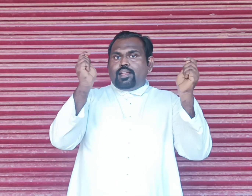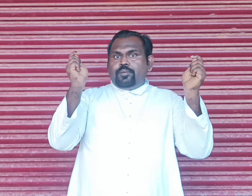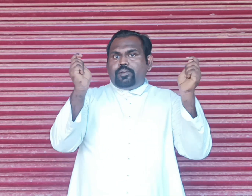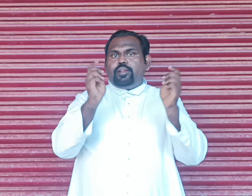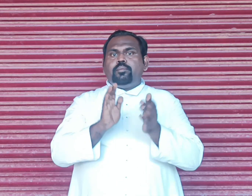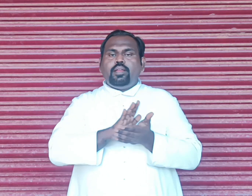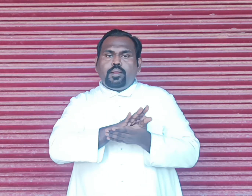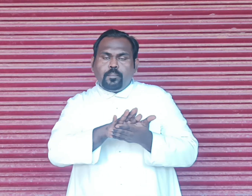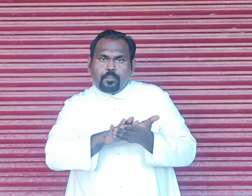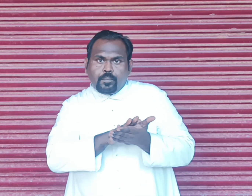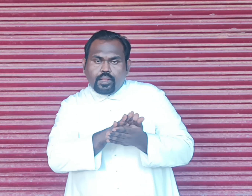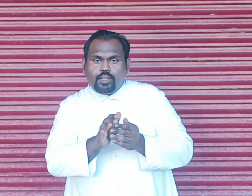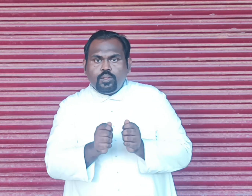പരിശുദ്ധ ബലിയർപ്പണം നടത്തുന്നു.